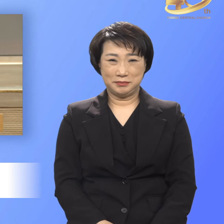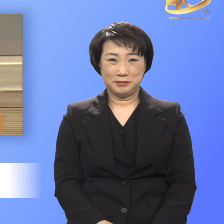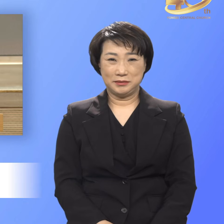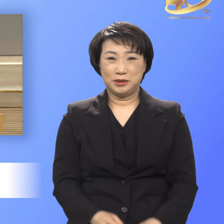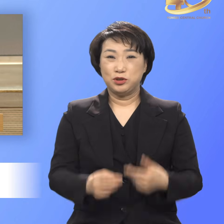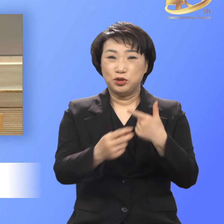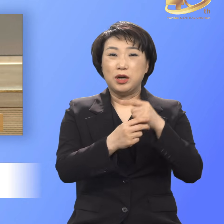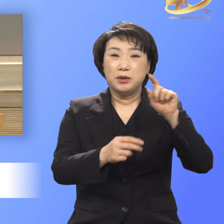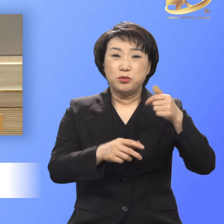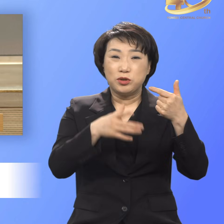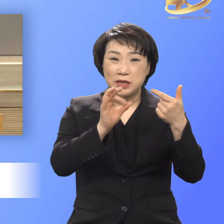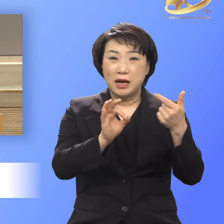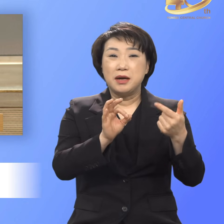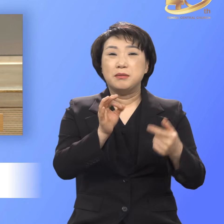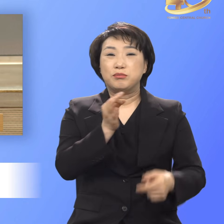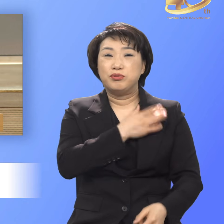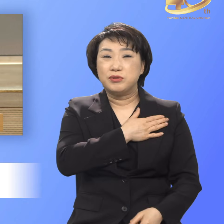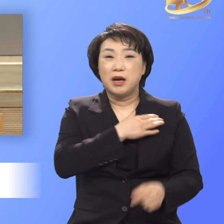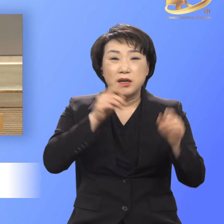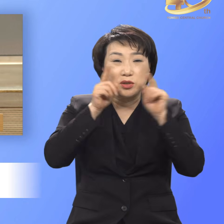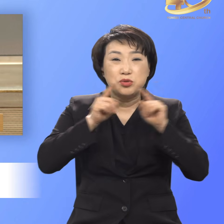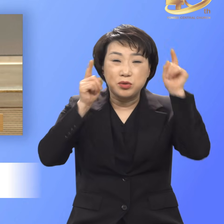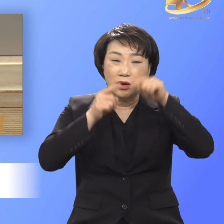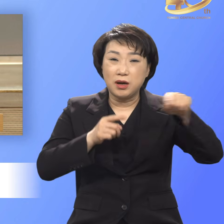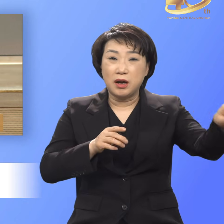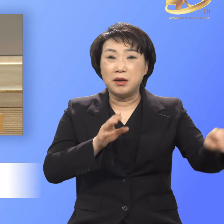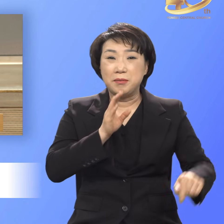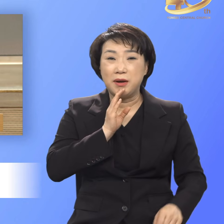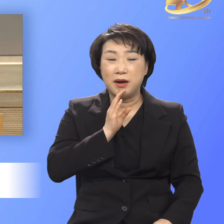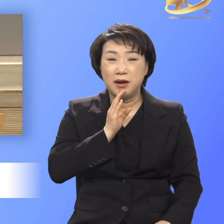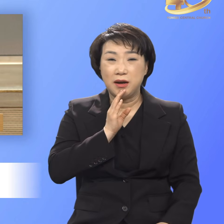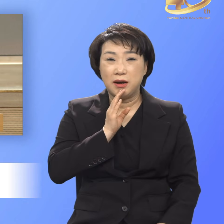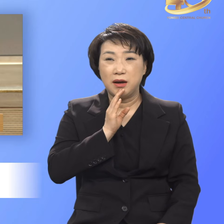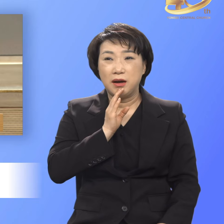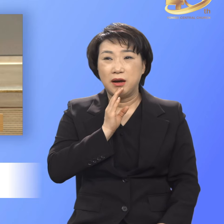누가 보면 16장에 부자가 지옥에서